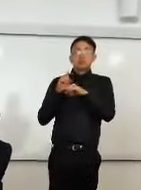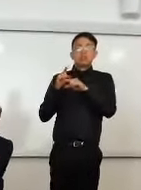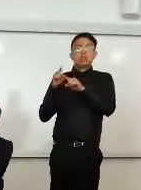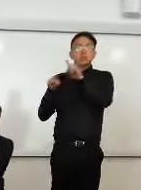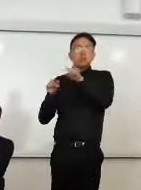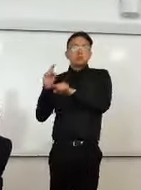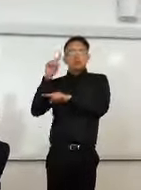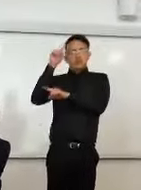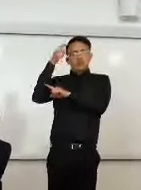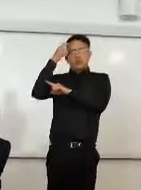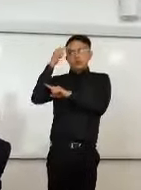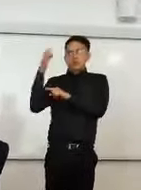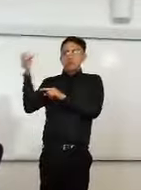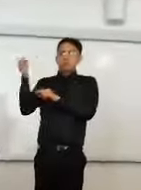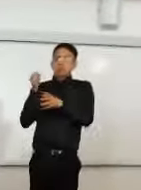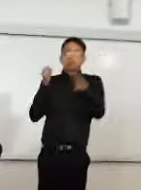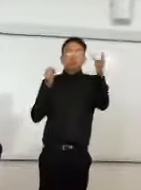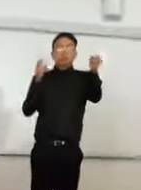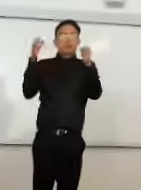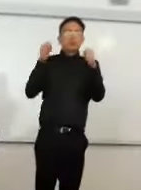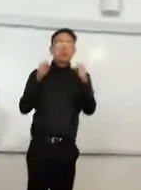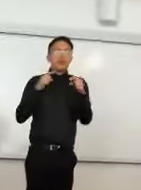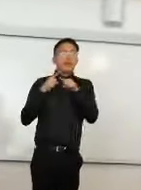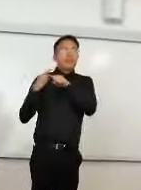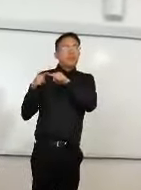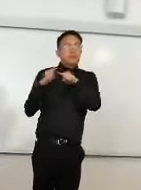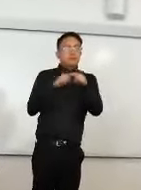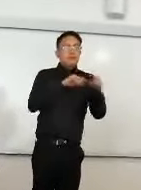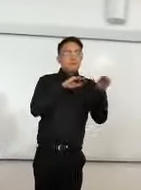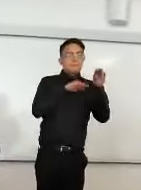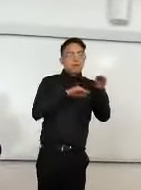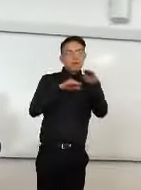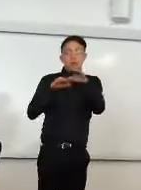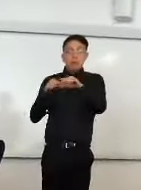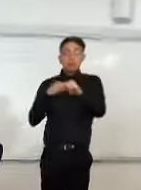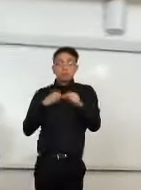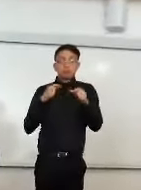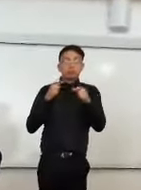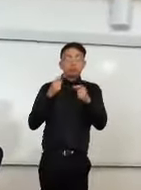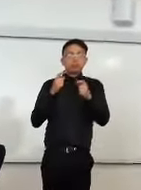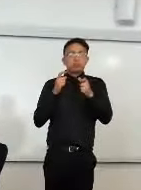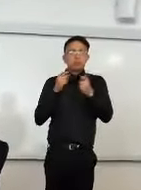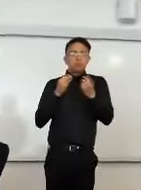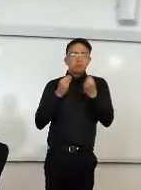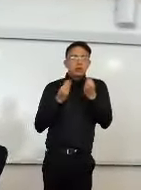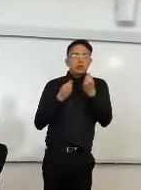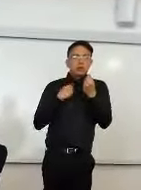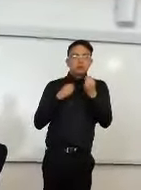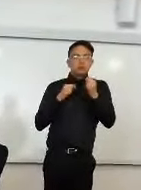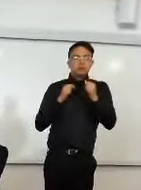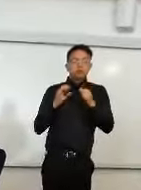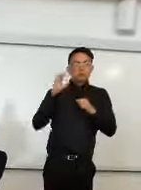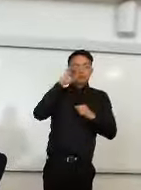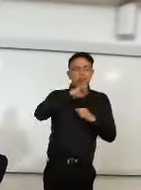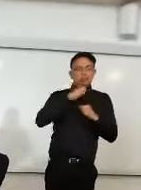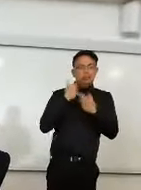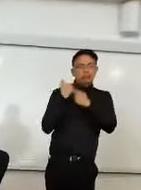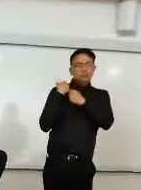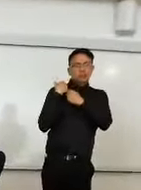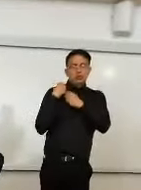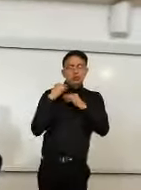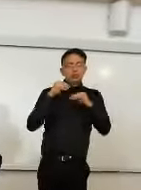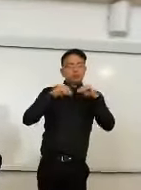una representación bien variada en esa mesa técnica que tenía a cargo la gran responsabilidad de